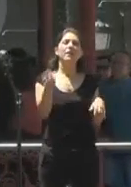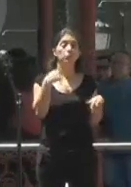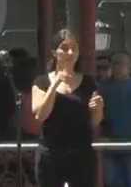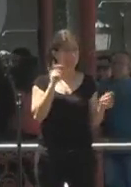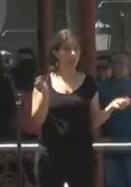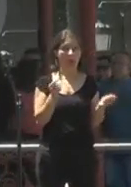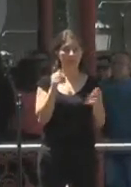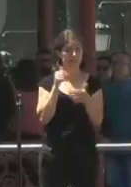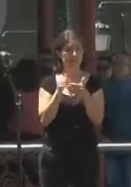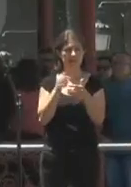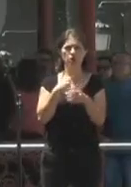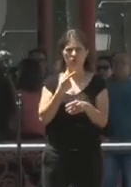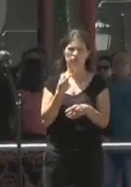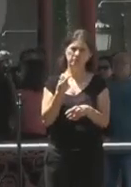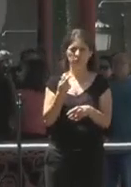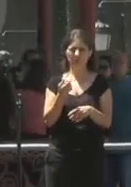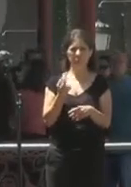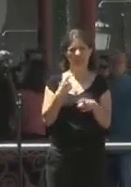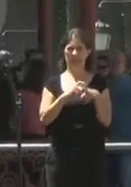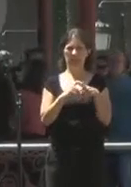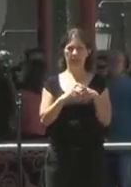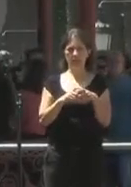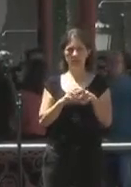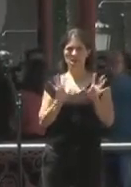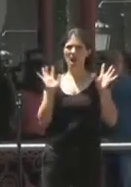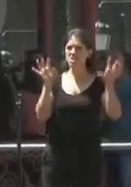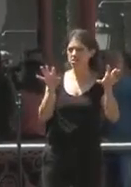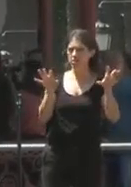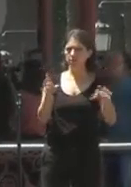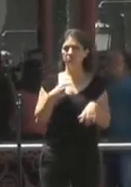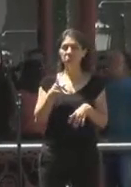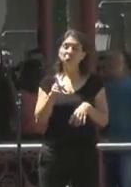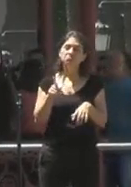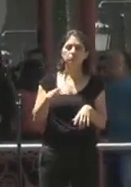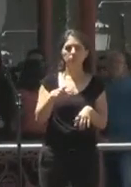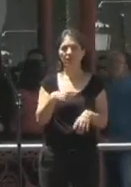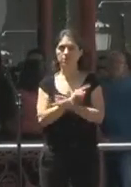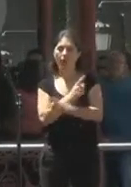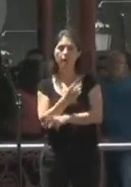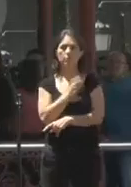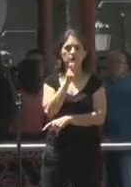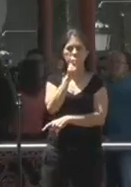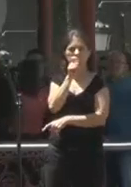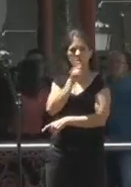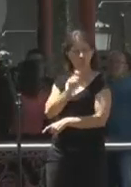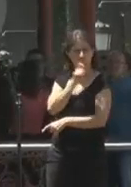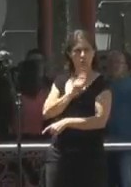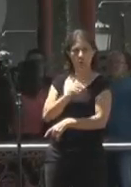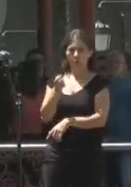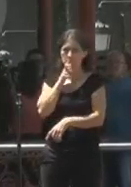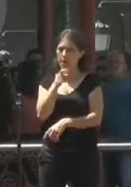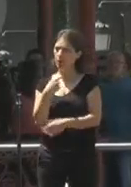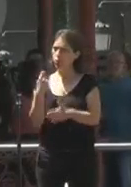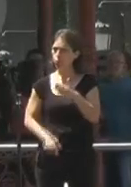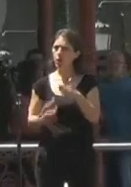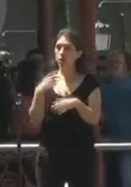yo entiendo algunas agresividades, entiendo los nervios, entiendo los insultos y entiendo las palabras gruesas. Yo os pediría en